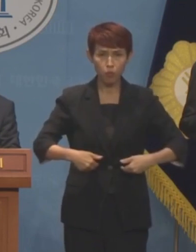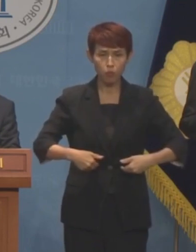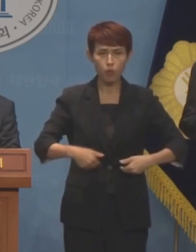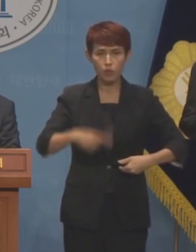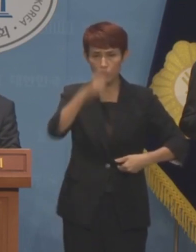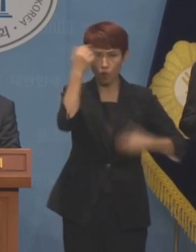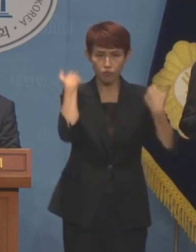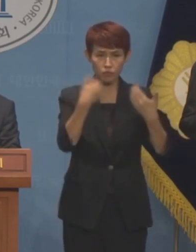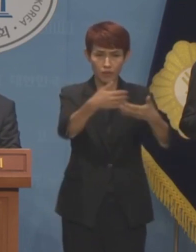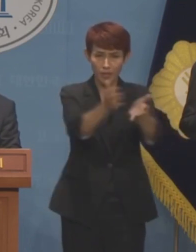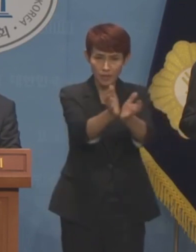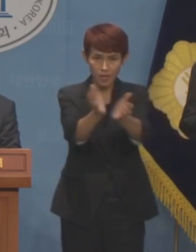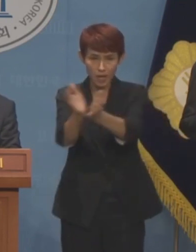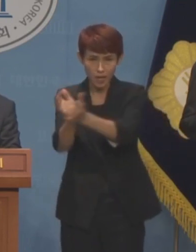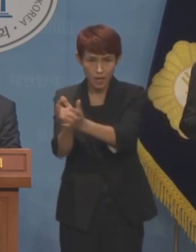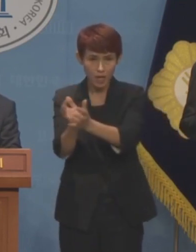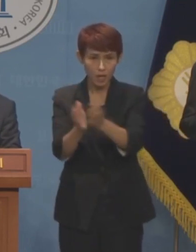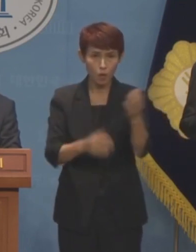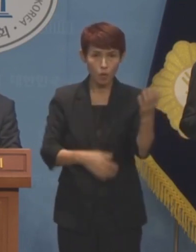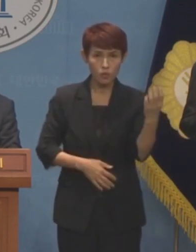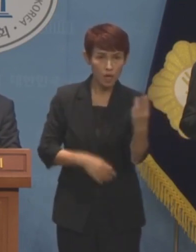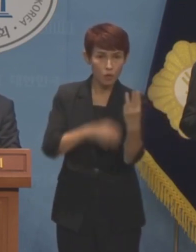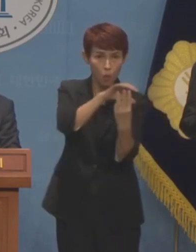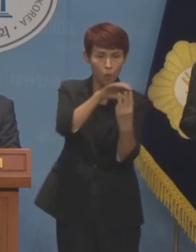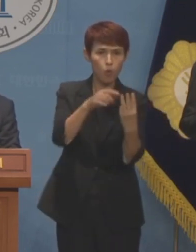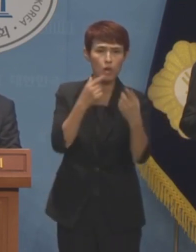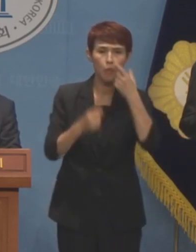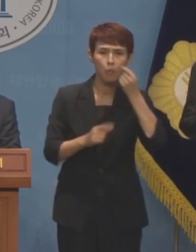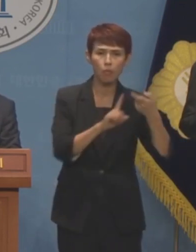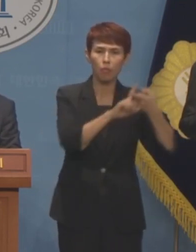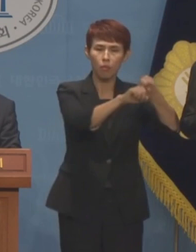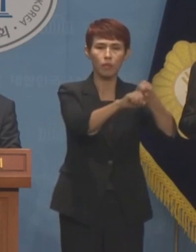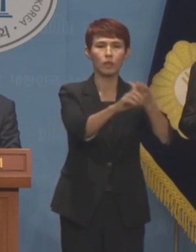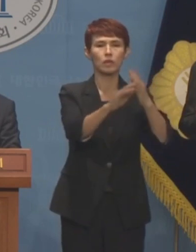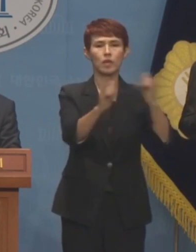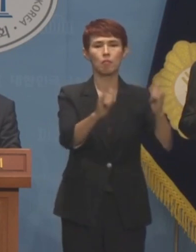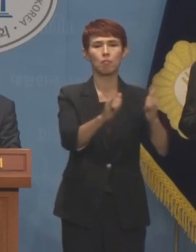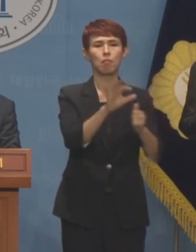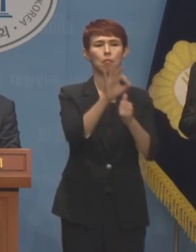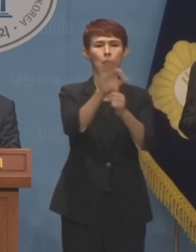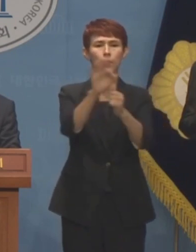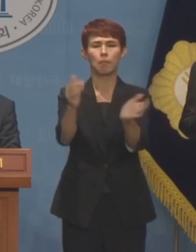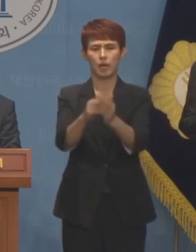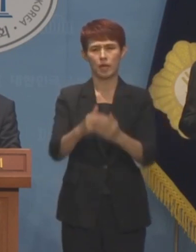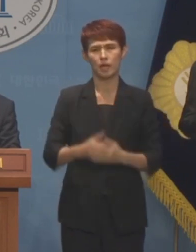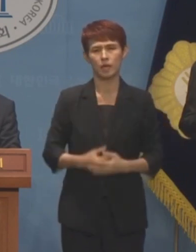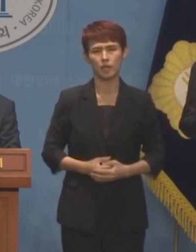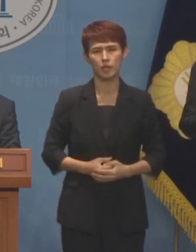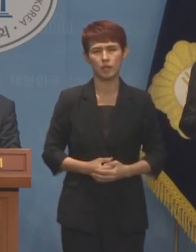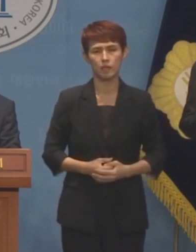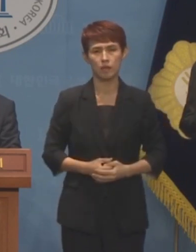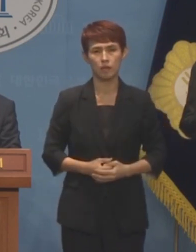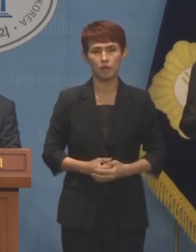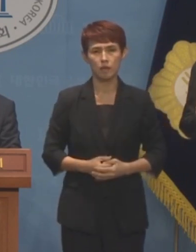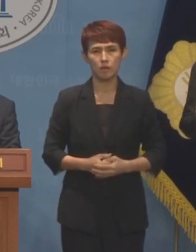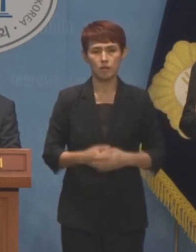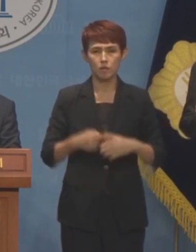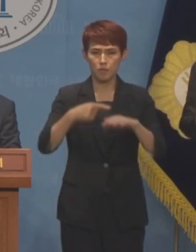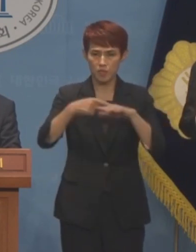정부의 산하 3대 역사기관은 친일 세력의 축지로 전락하고 말았습니다. 그리고 민족의